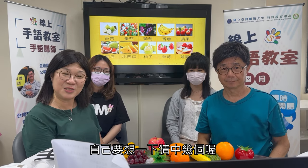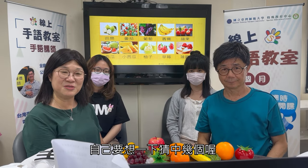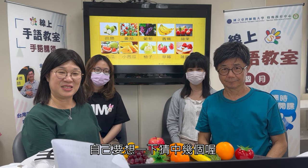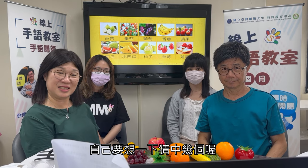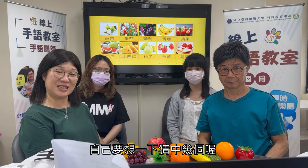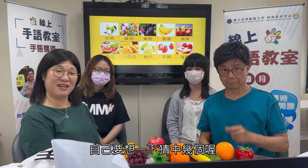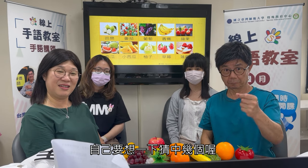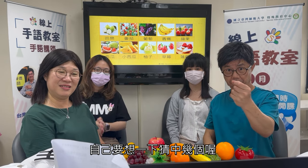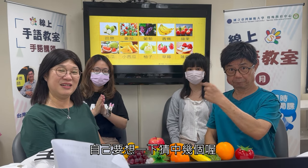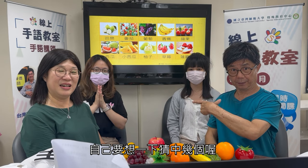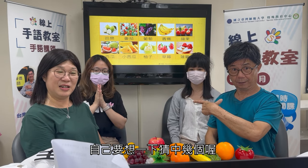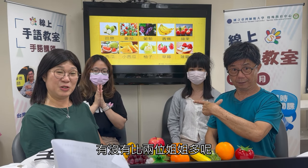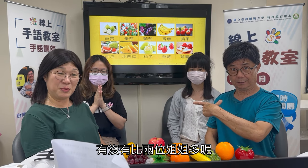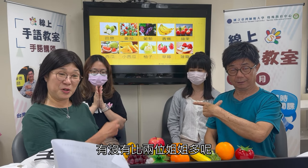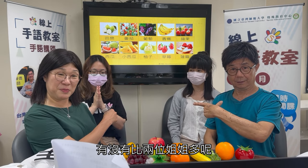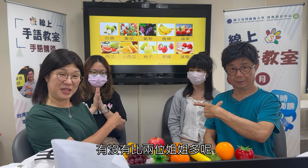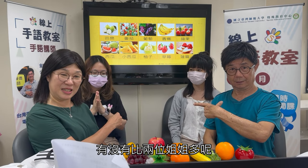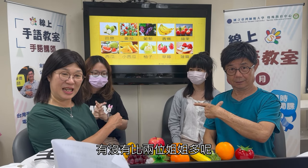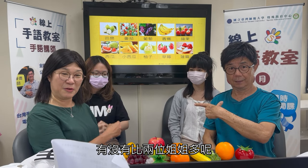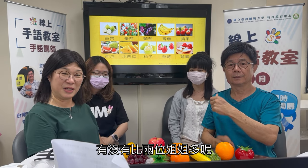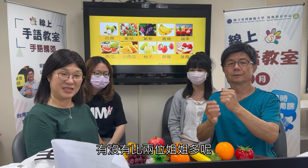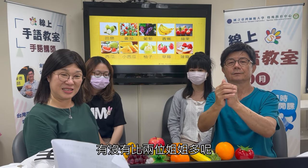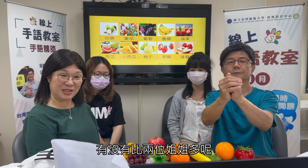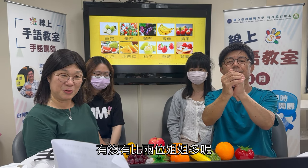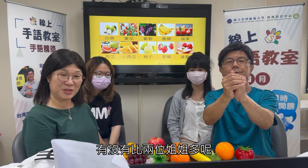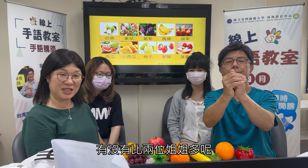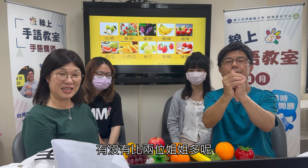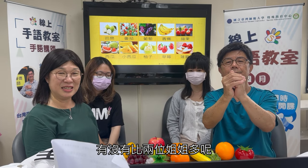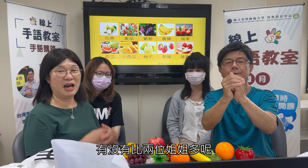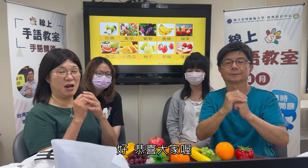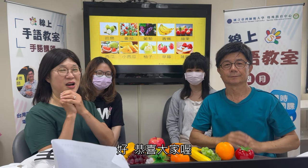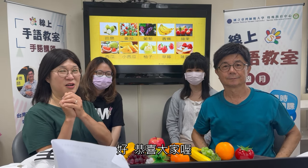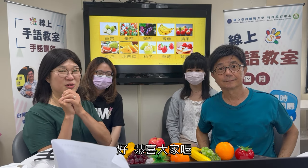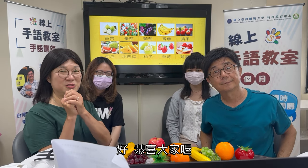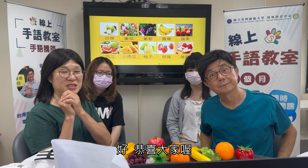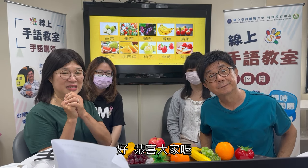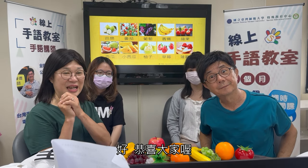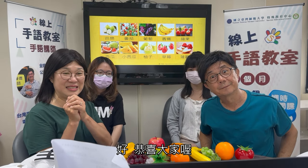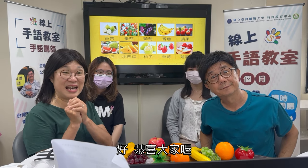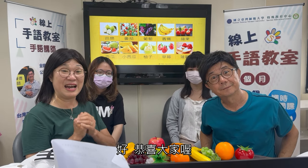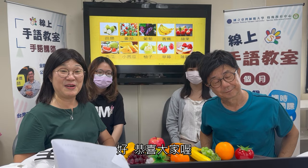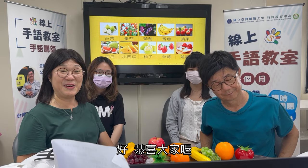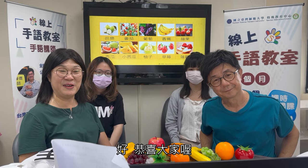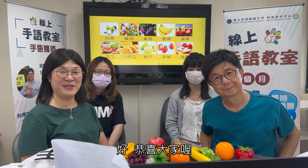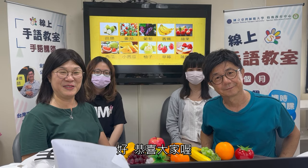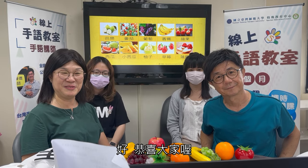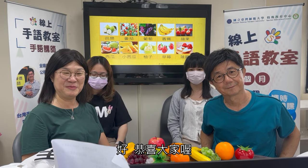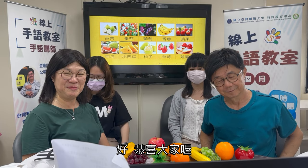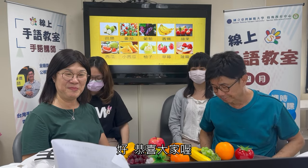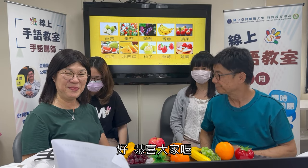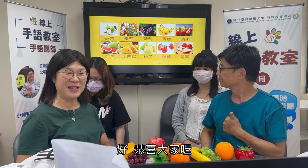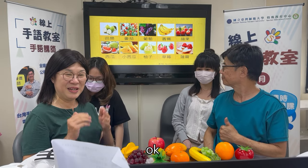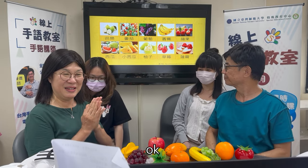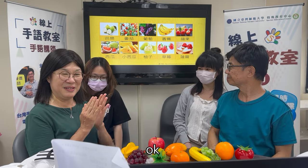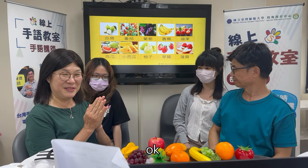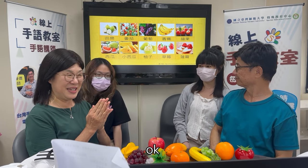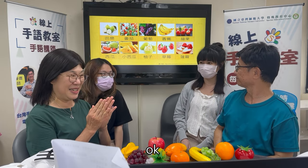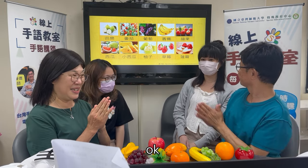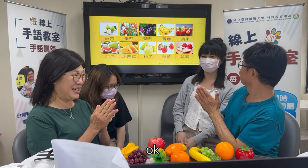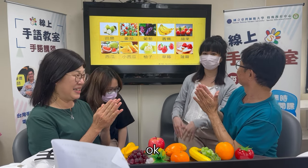几个哦。有没有比两位姐姐多呢？好，恭喜大家哦。OK，